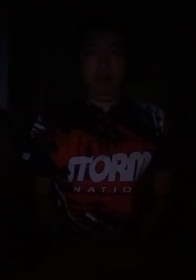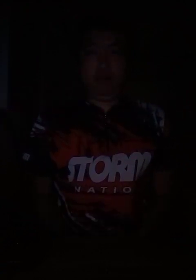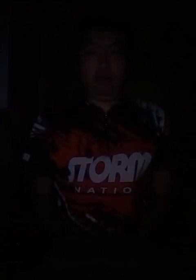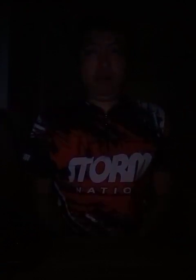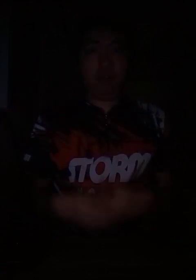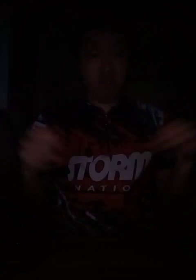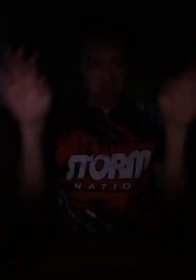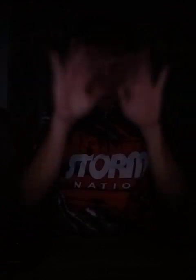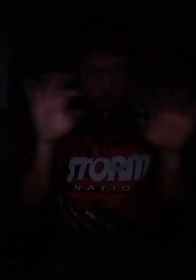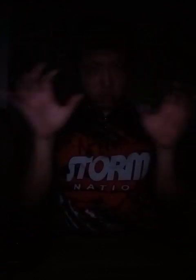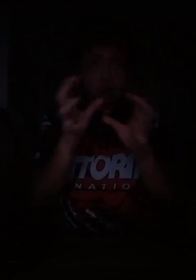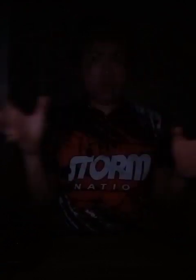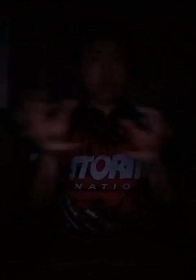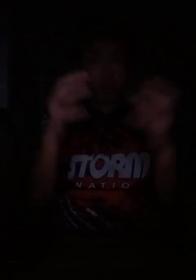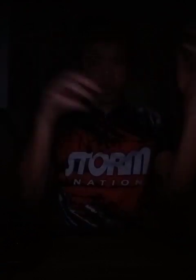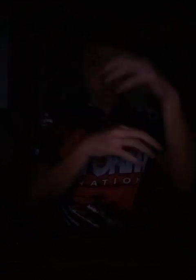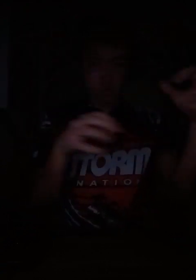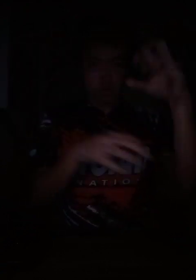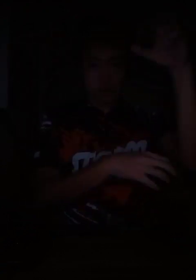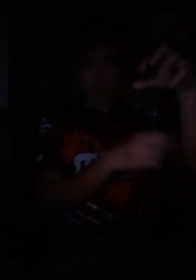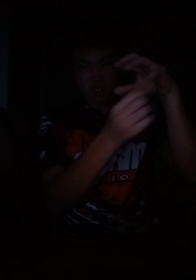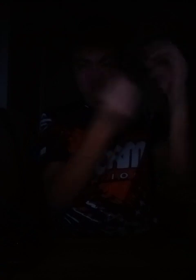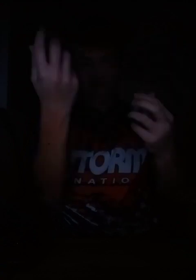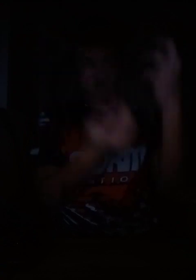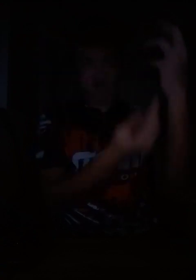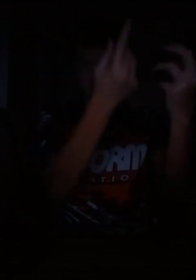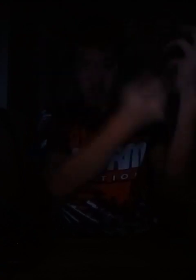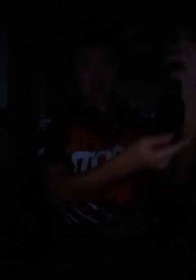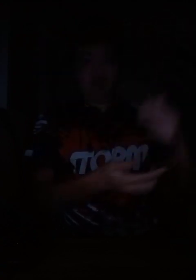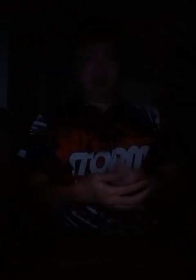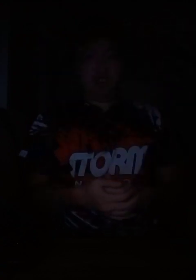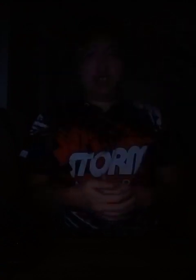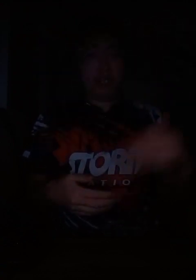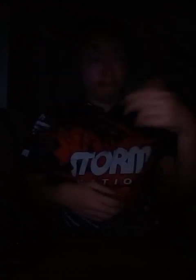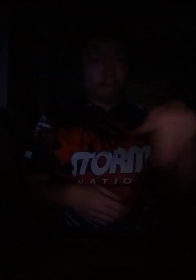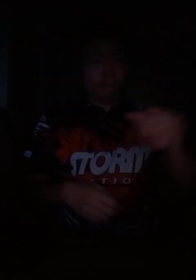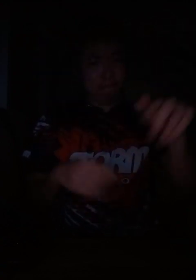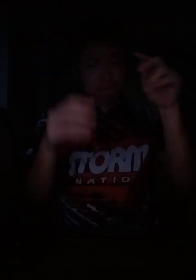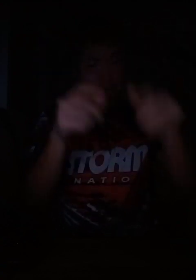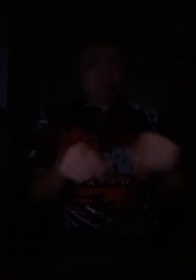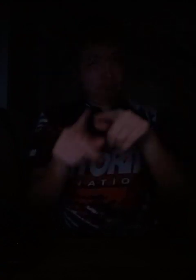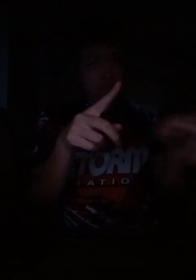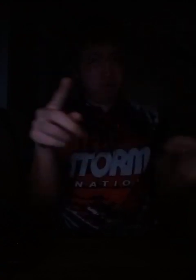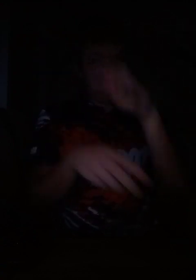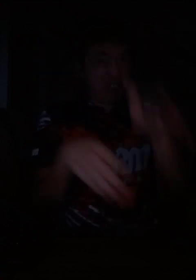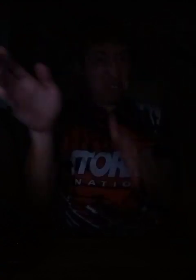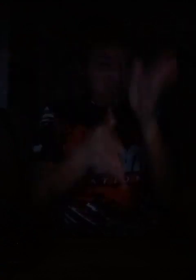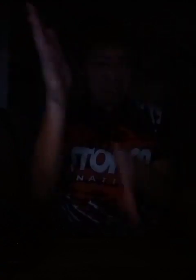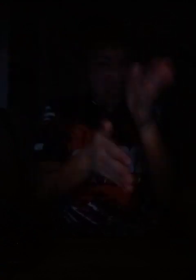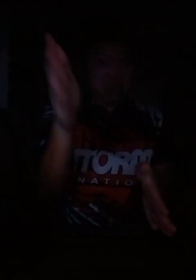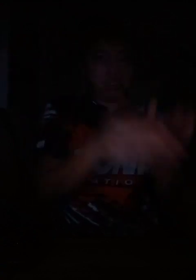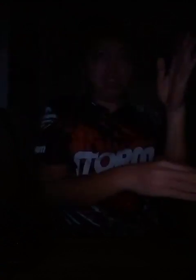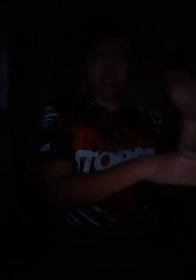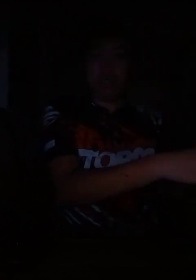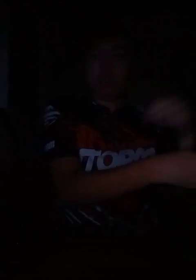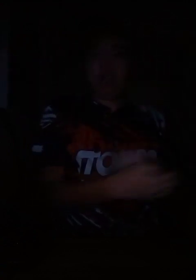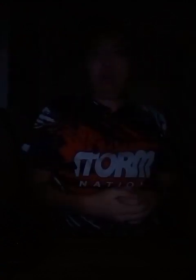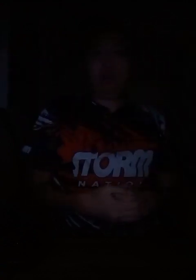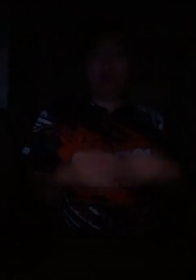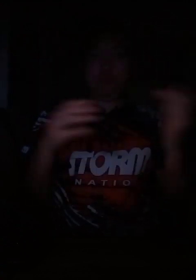터널 안 차량에서 불길이 솟구칩니다. 잠시 뒤 한 남성이 소화전 쪽으로 뛰어가더니 터널 내에 설치된